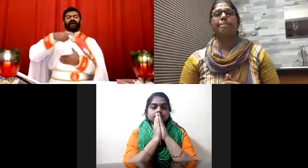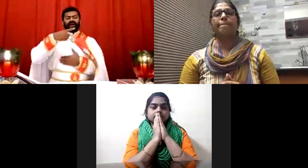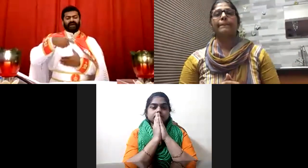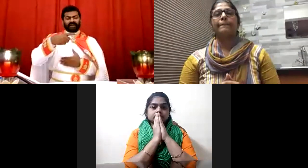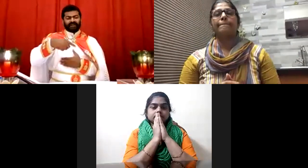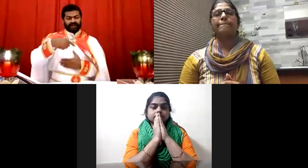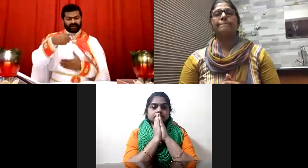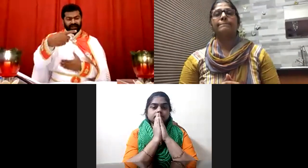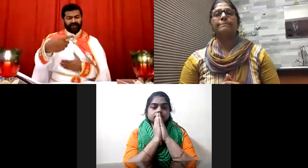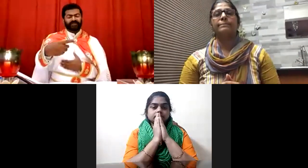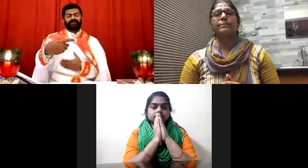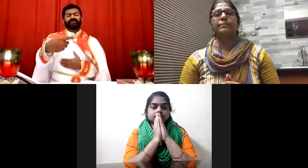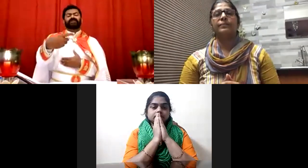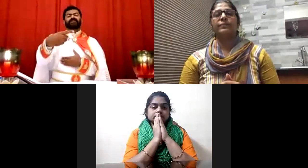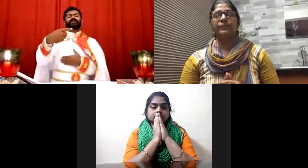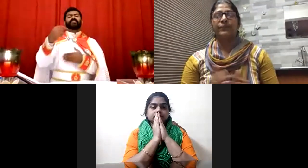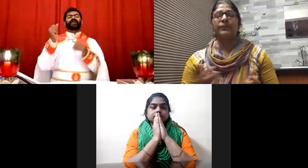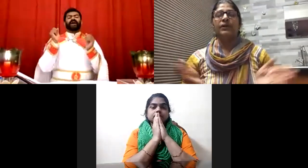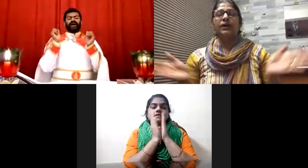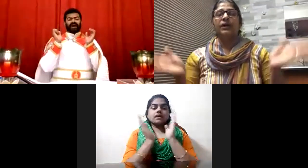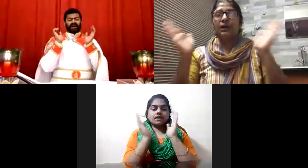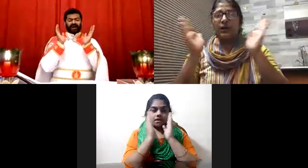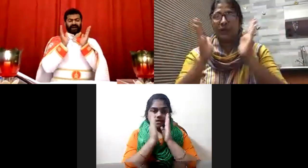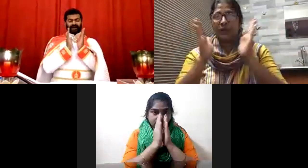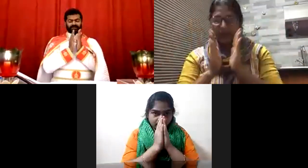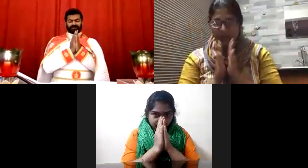സർവേശ്വര എന്നേക്കും.